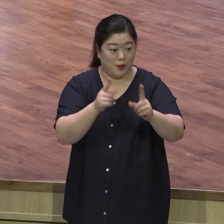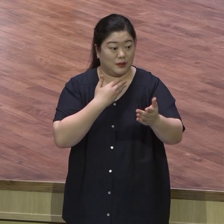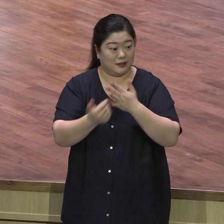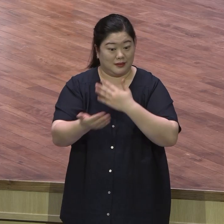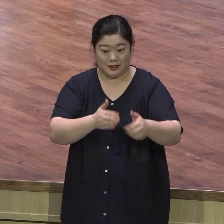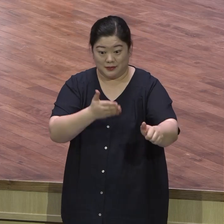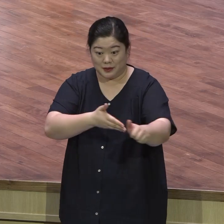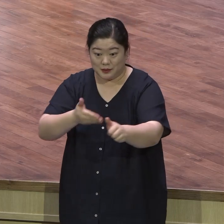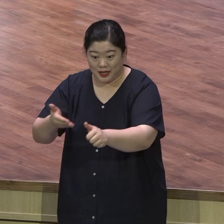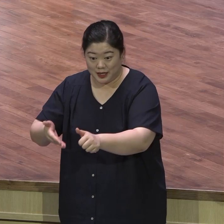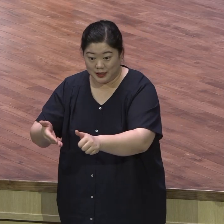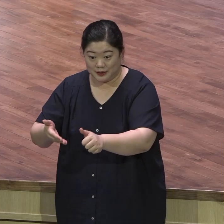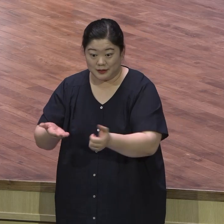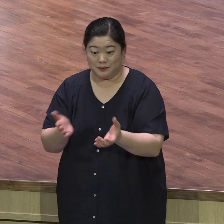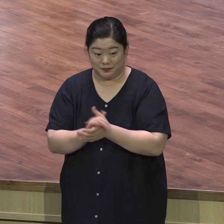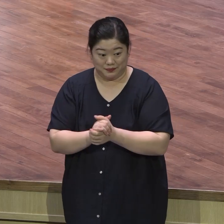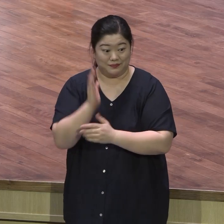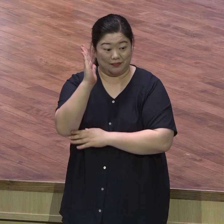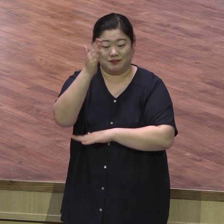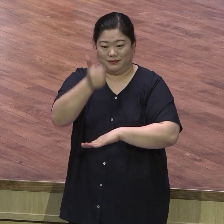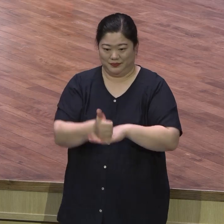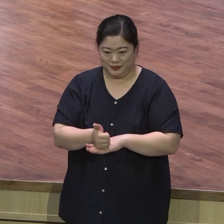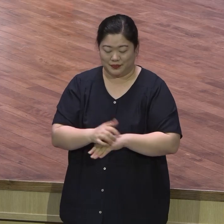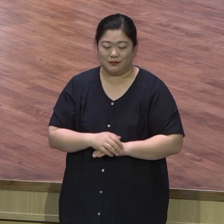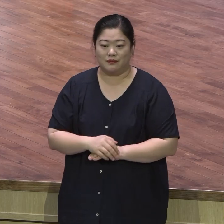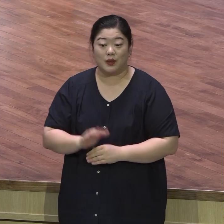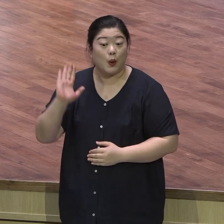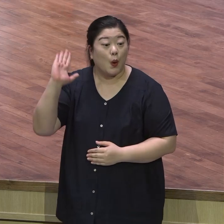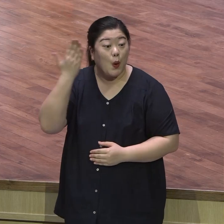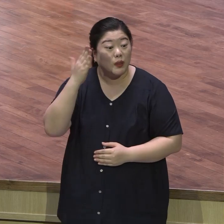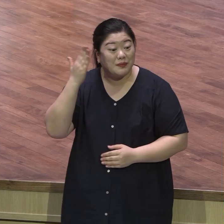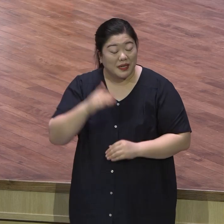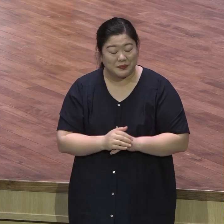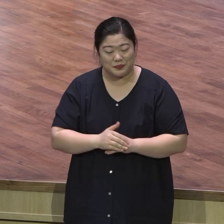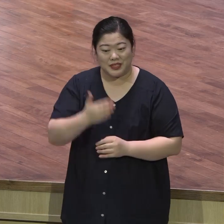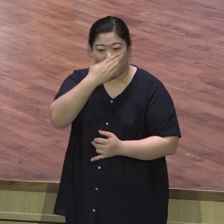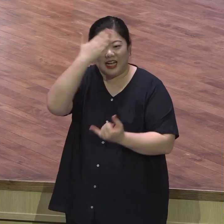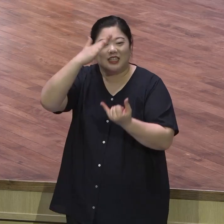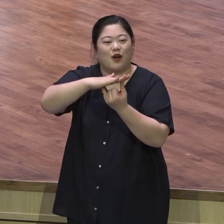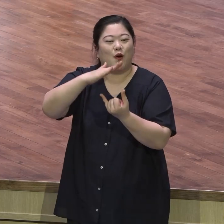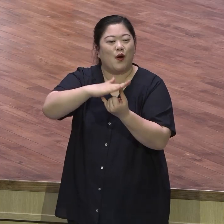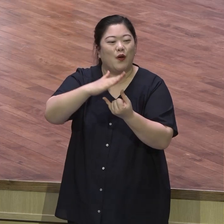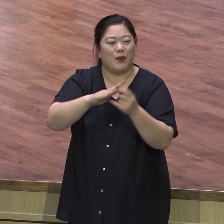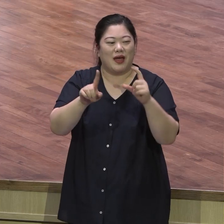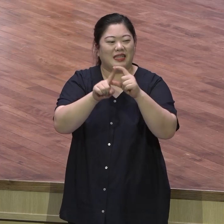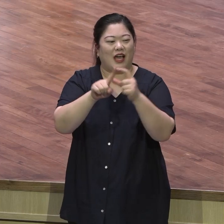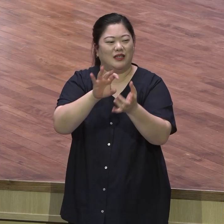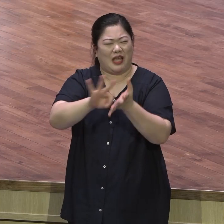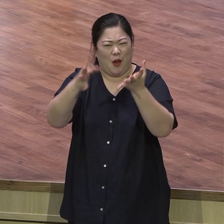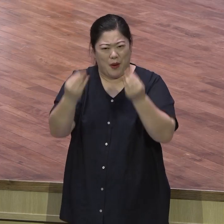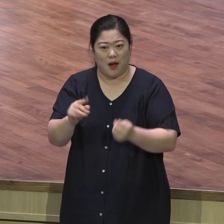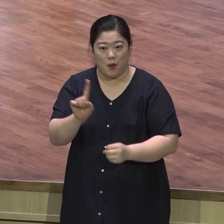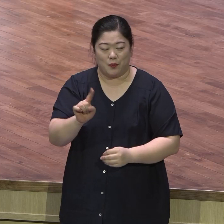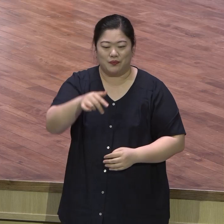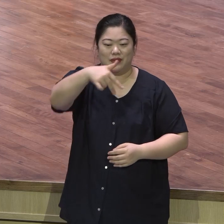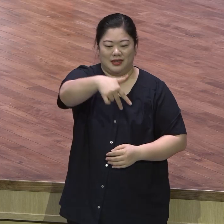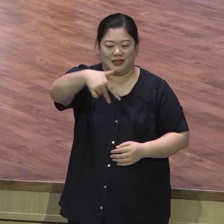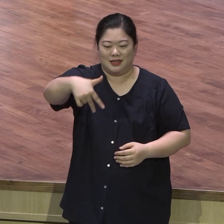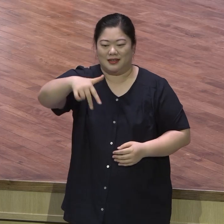요즘 청소년들이 잘 사용하는 말 중에 찐이란 그러한 표현이 많죠 찐이 무슨